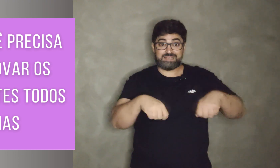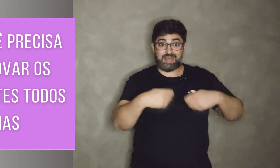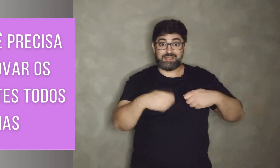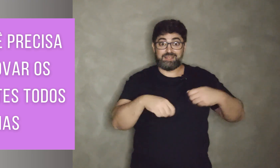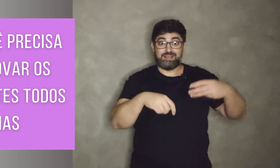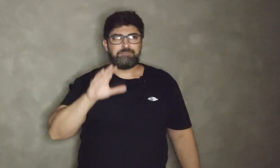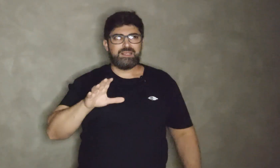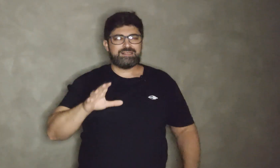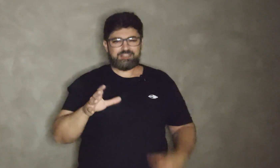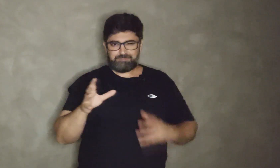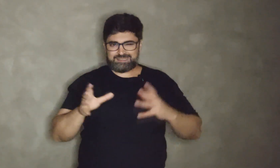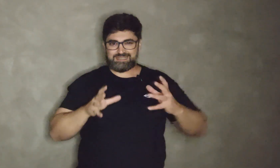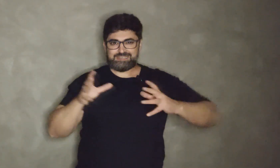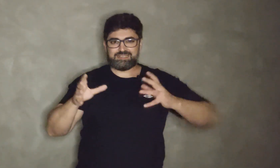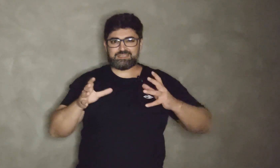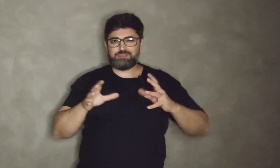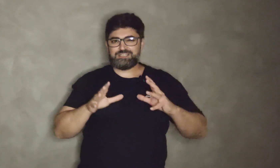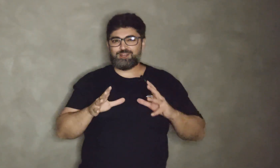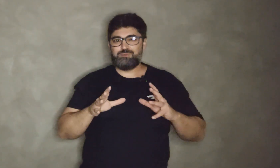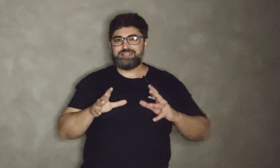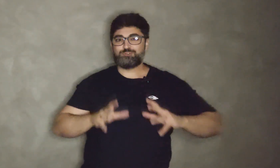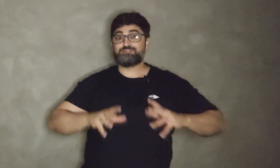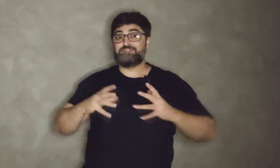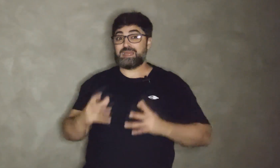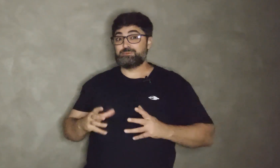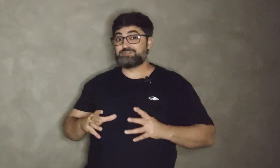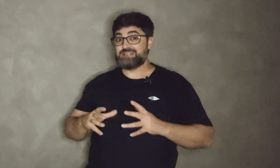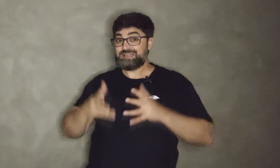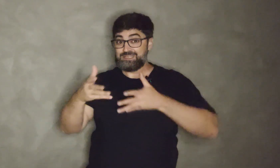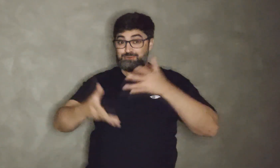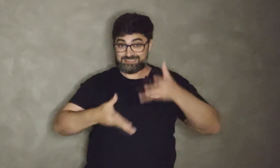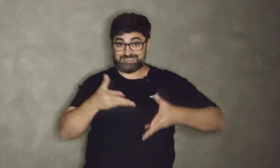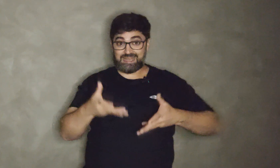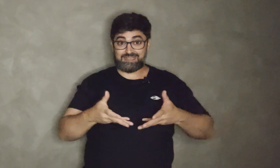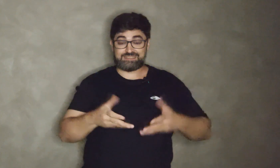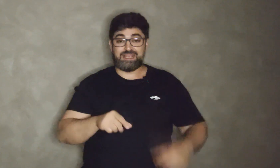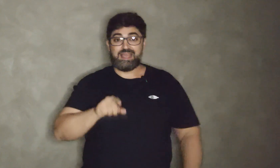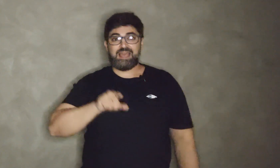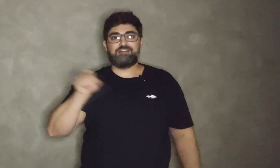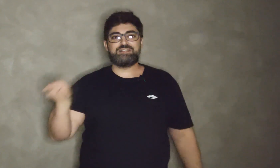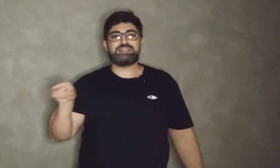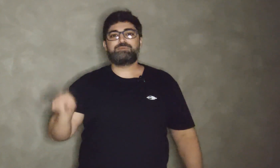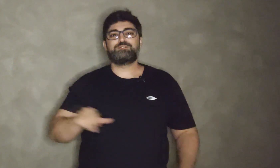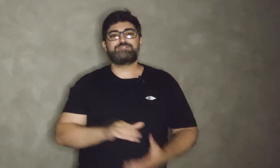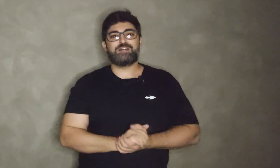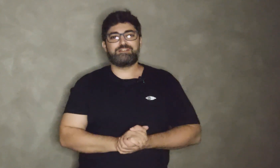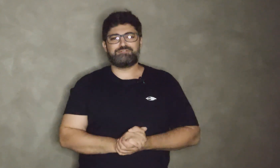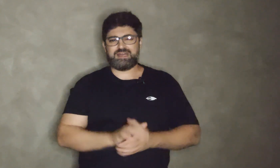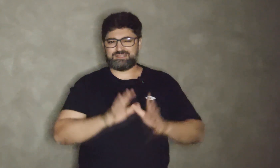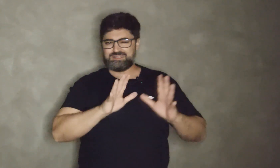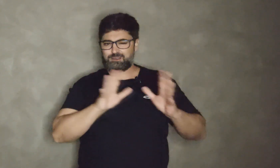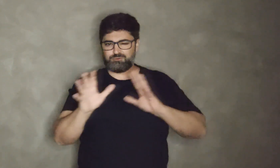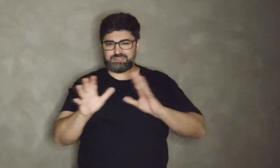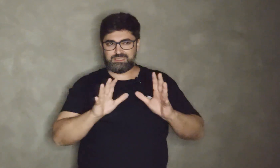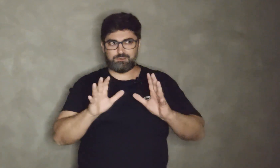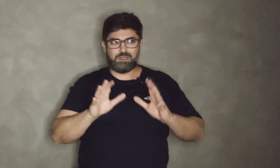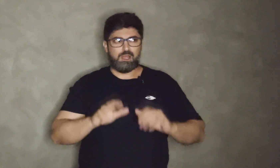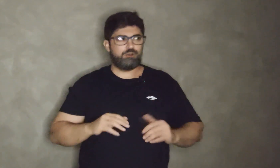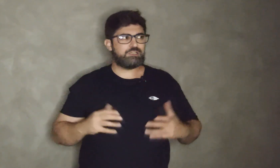precisar. Está prestando atenção que geralmente os verbos na língua de sinais, ela vem sempre no final da frase? Você está conseguindo? Rodrigo,